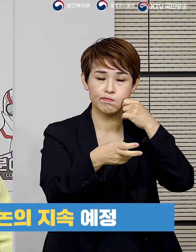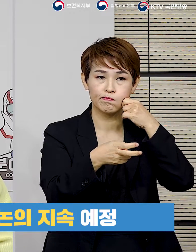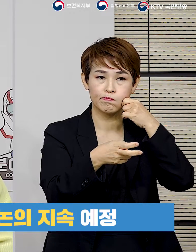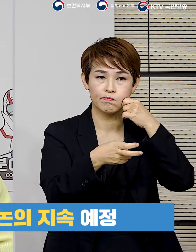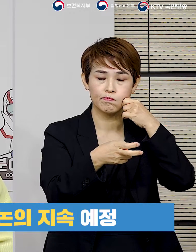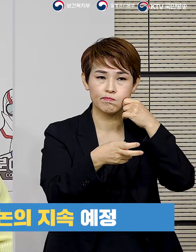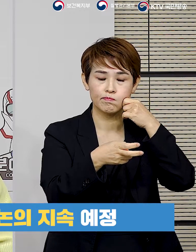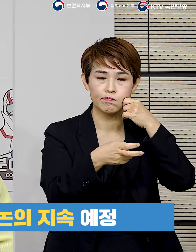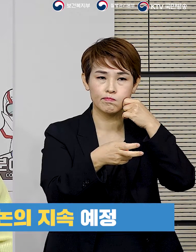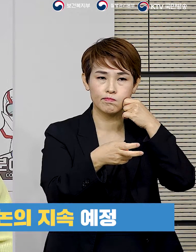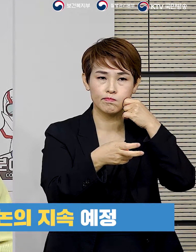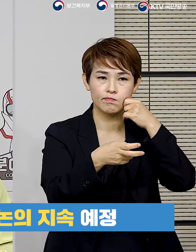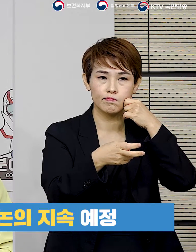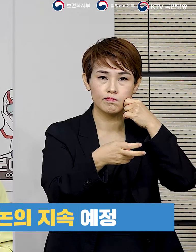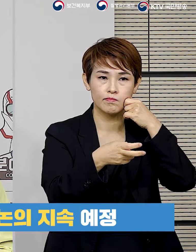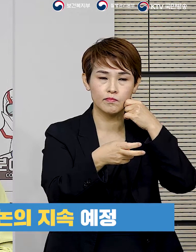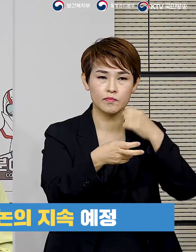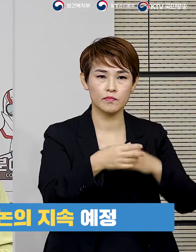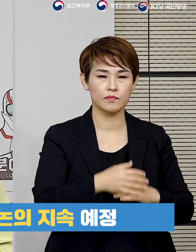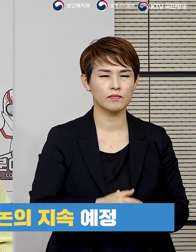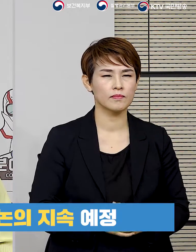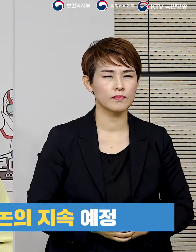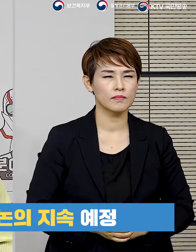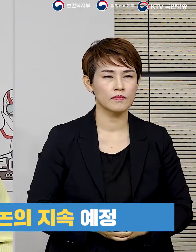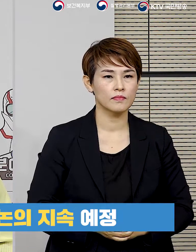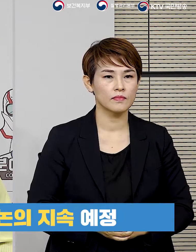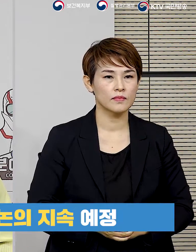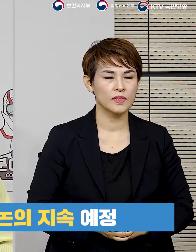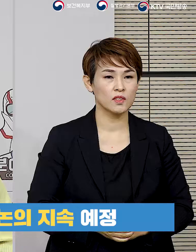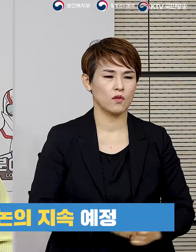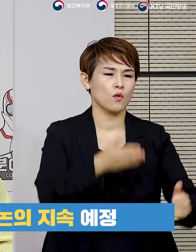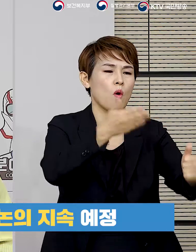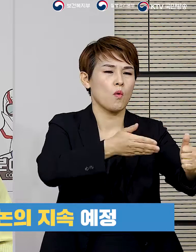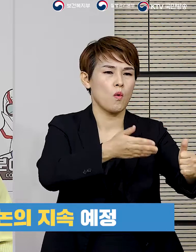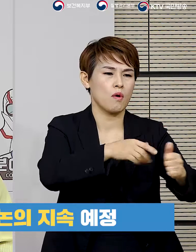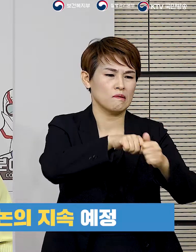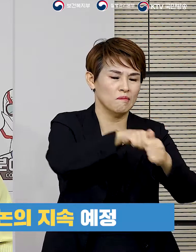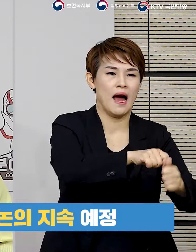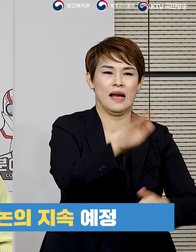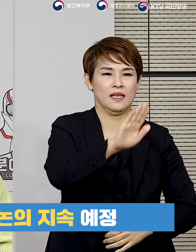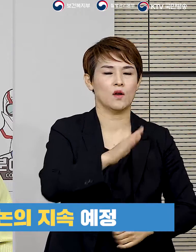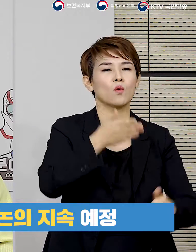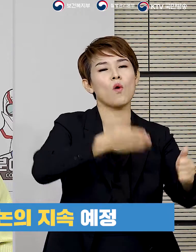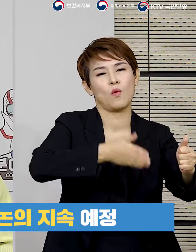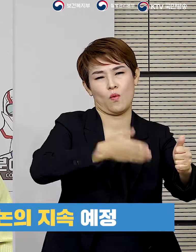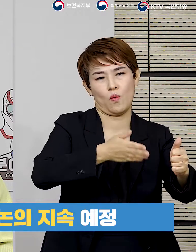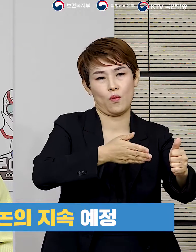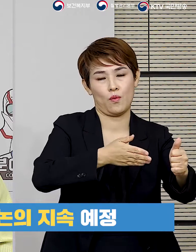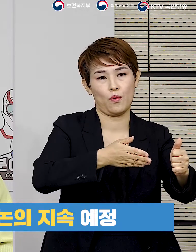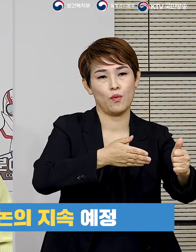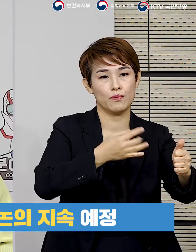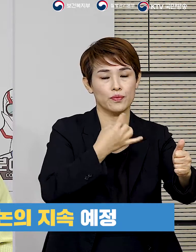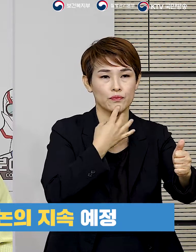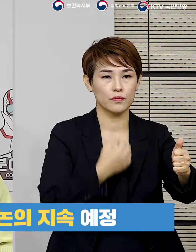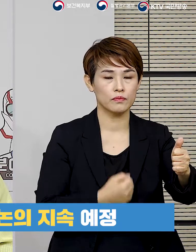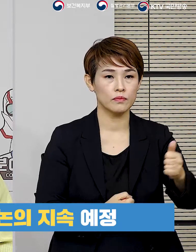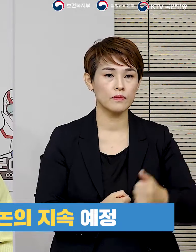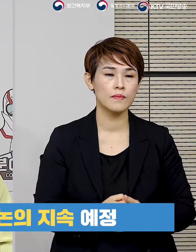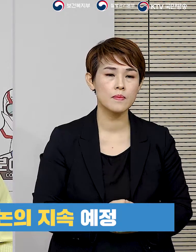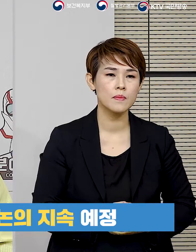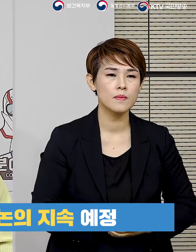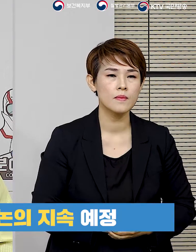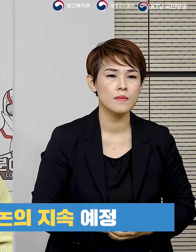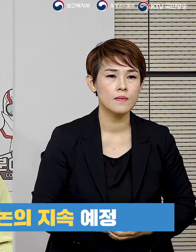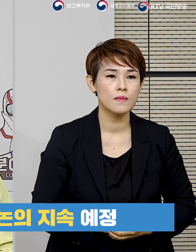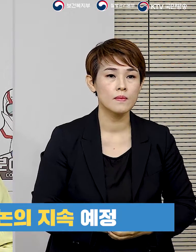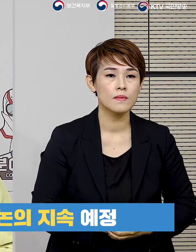탑승을 제한할 수 있다라고 이제 하는 내용이고, 계속 말씀드린 것처럼 우선 이 지침 자체는 권고적 성격의 지침입니다.